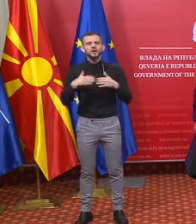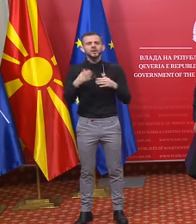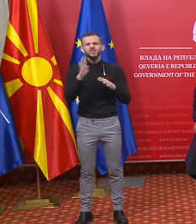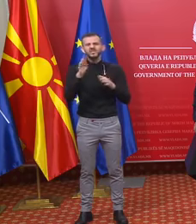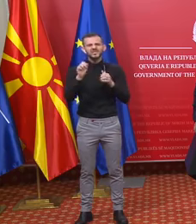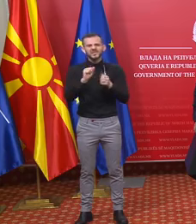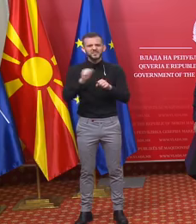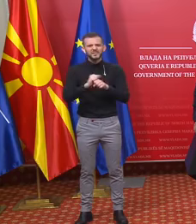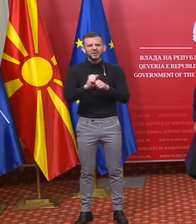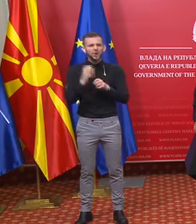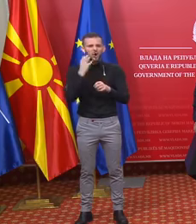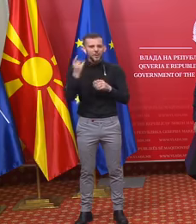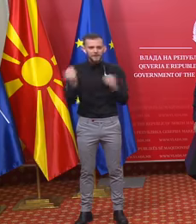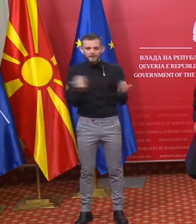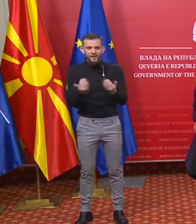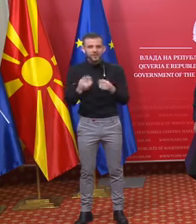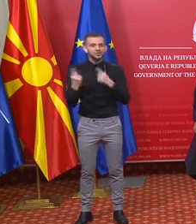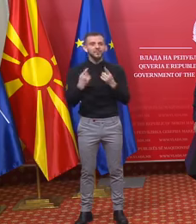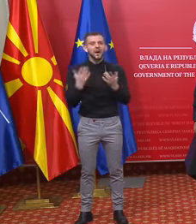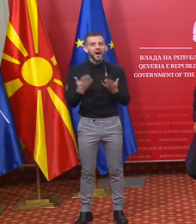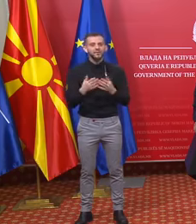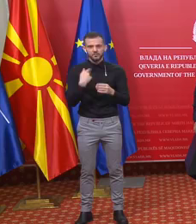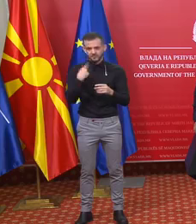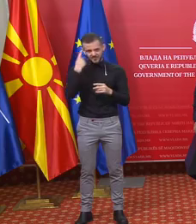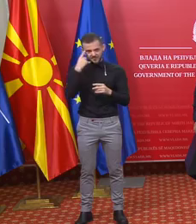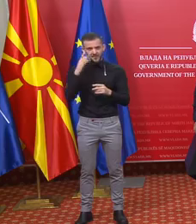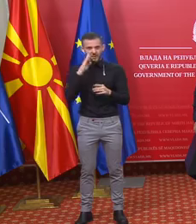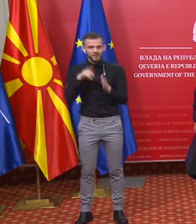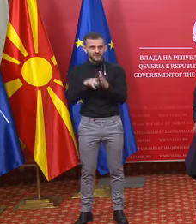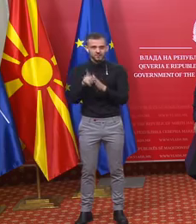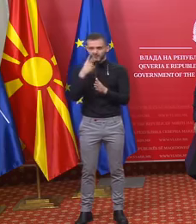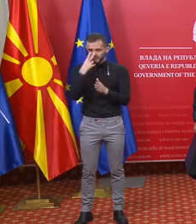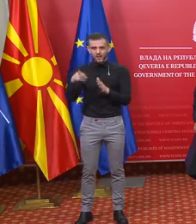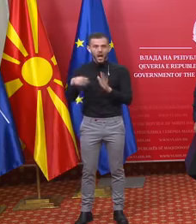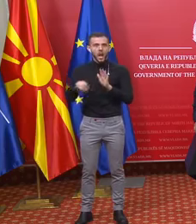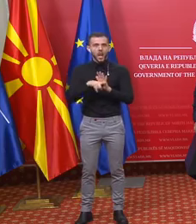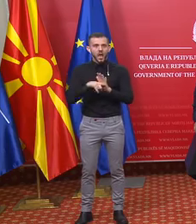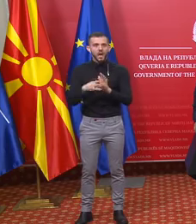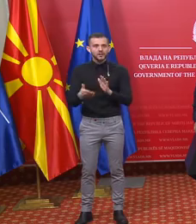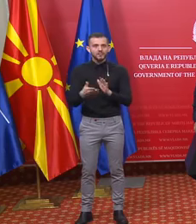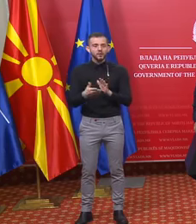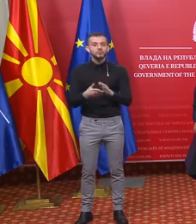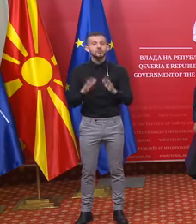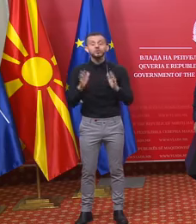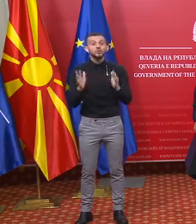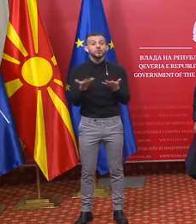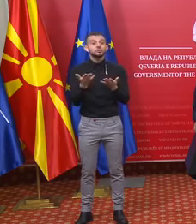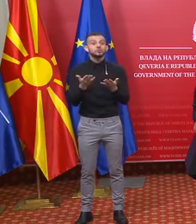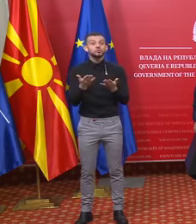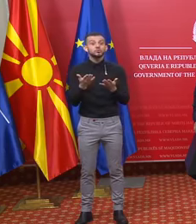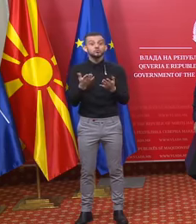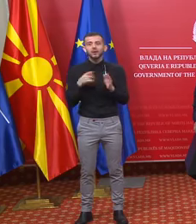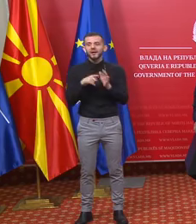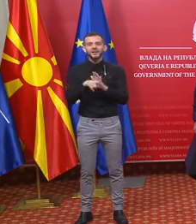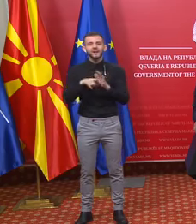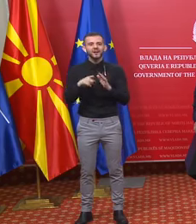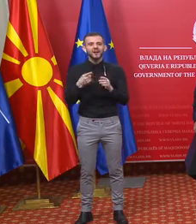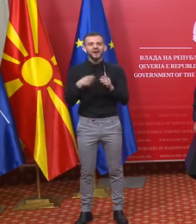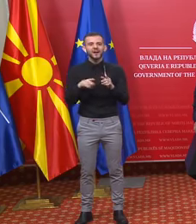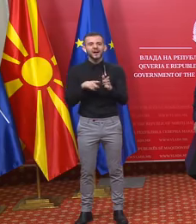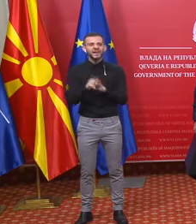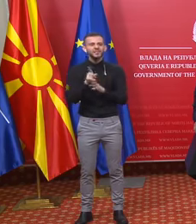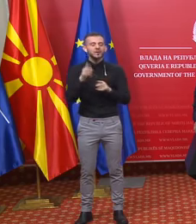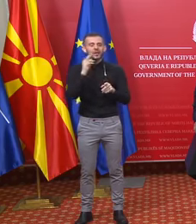бебе од Кочани? Знаеме дека резултатот на мајката покажа дека е негативен на COVID-19, но што се случува со резултатот од тестирањето